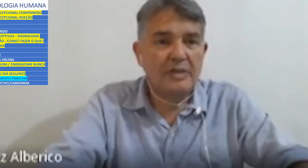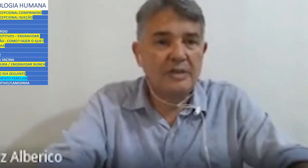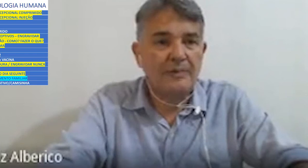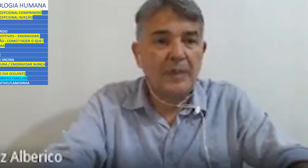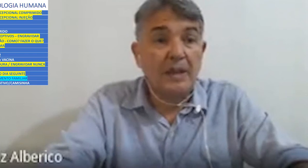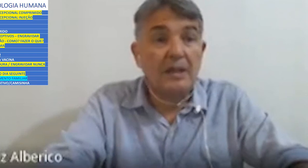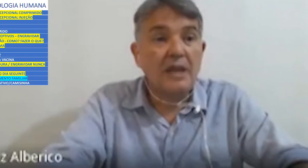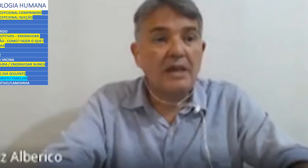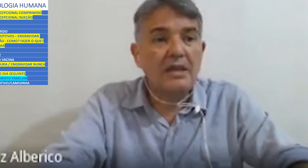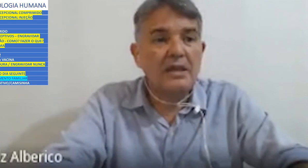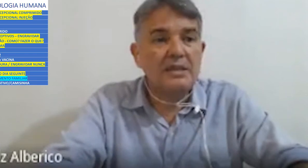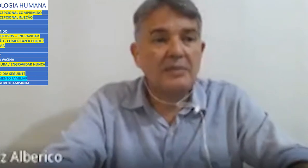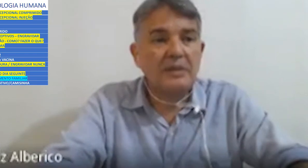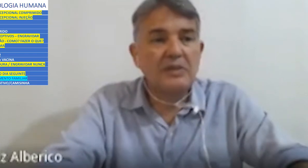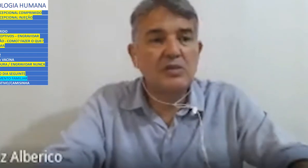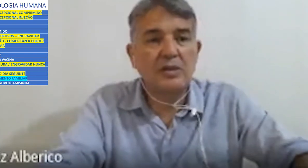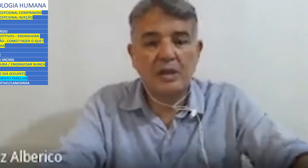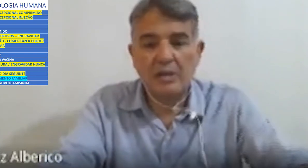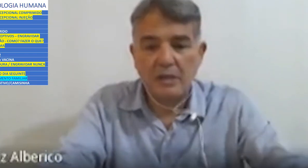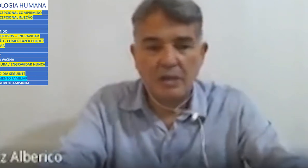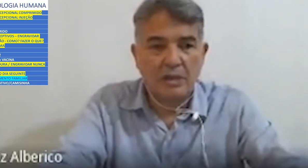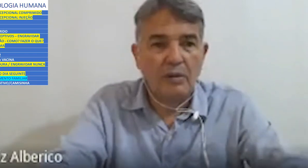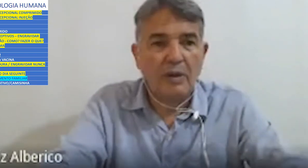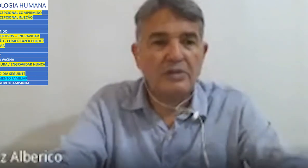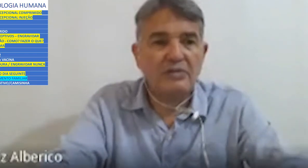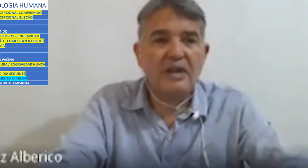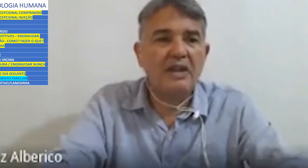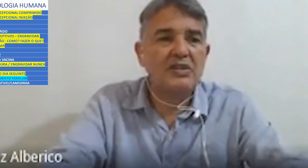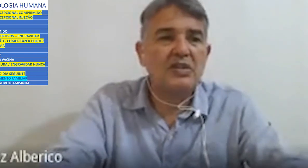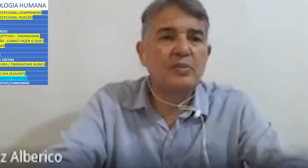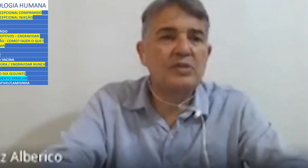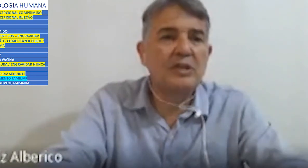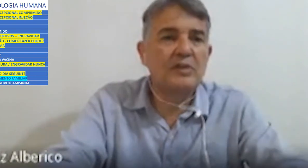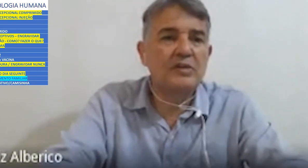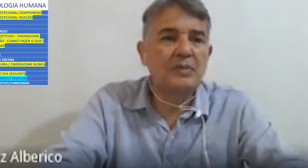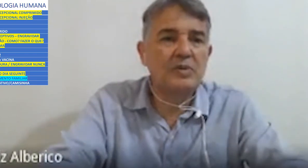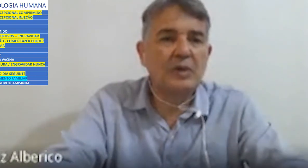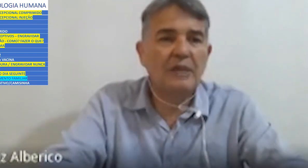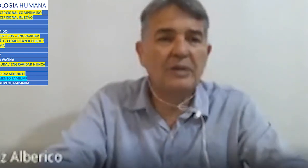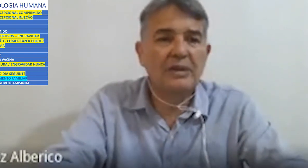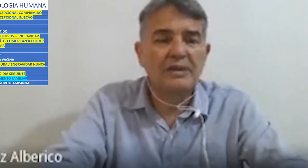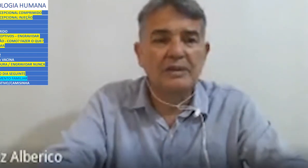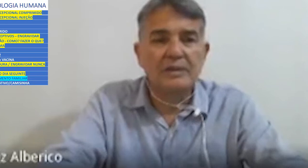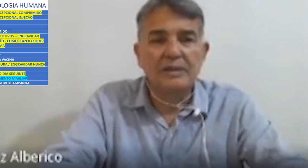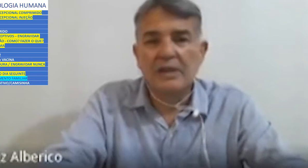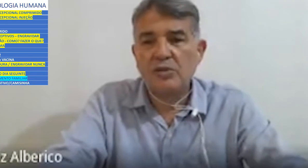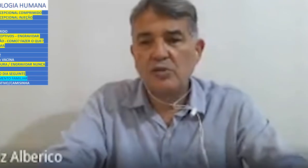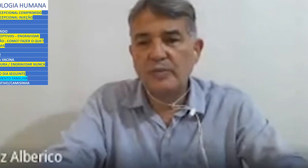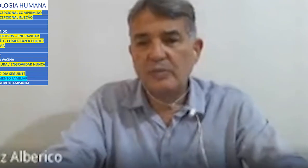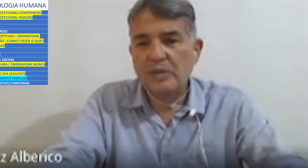coerência. E aí, em cima disso, tem os diferentes tipos de anticoncepcional, né? Desde os comprimidos,